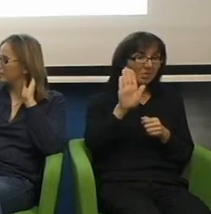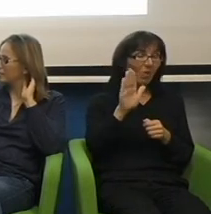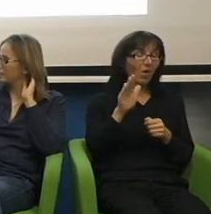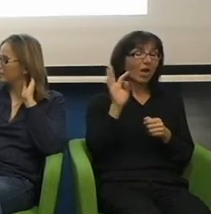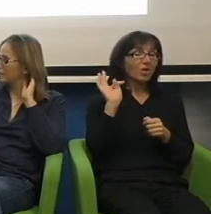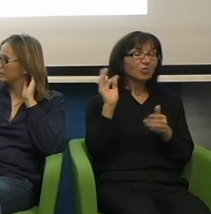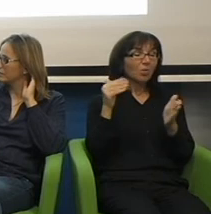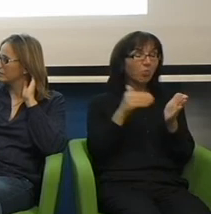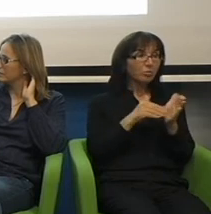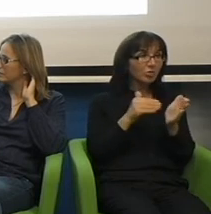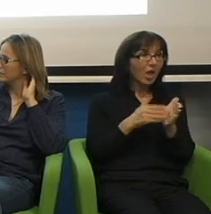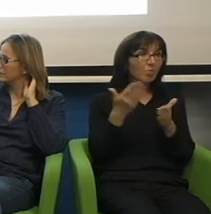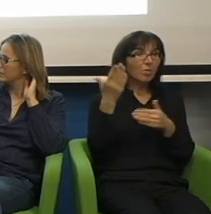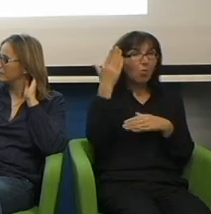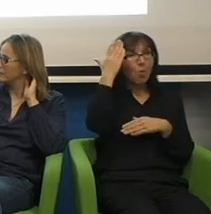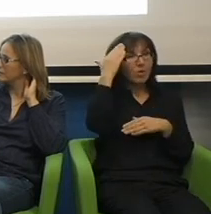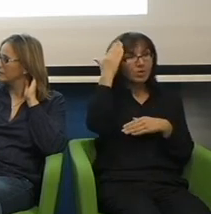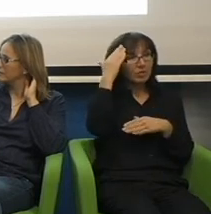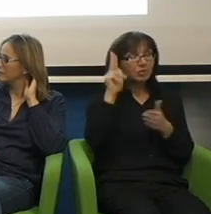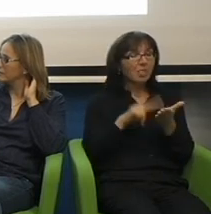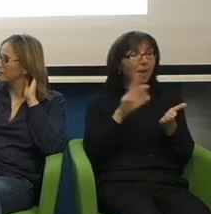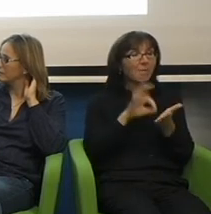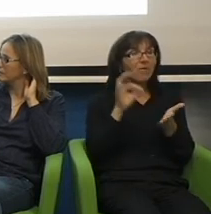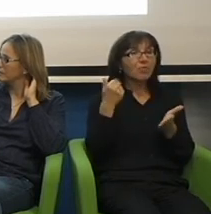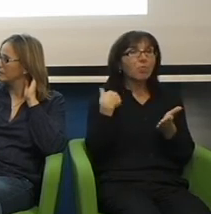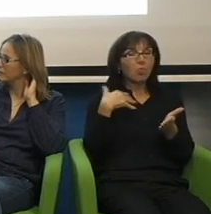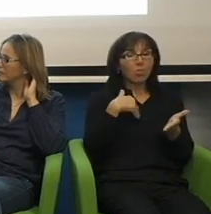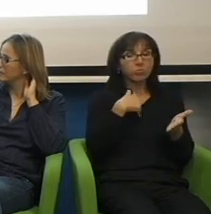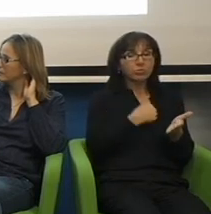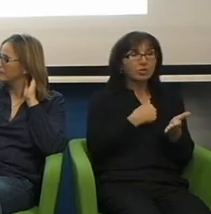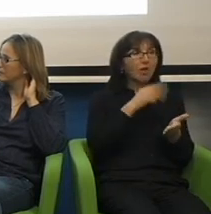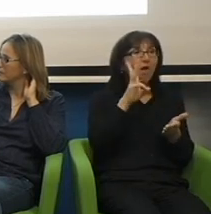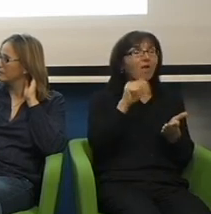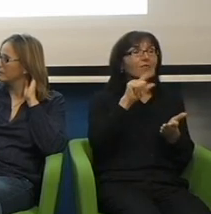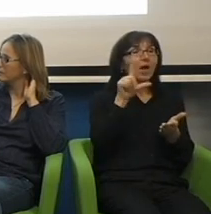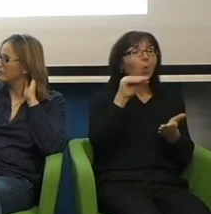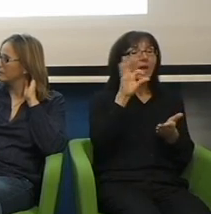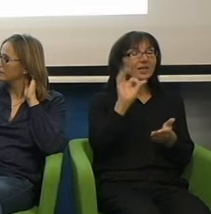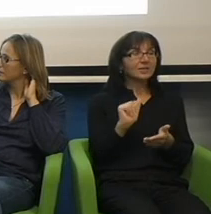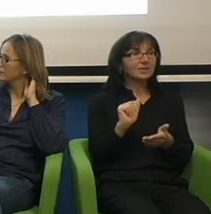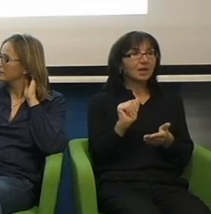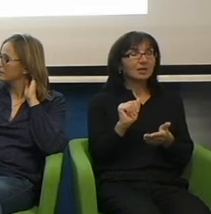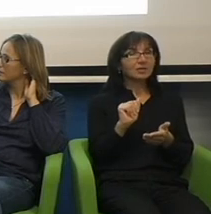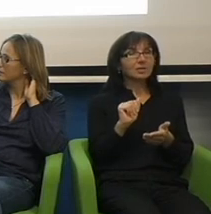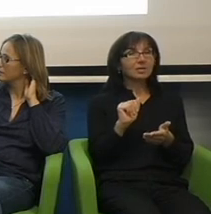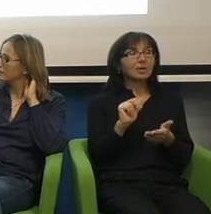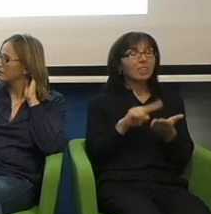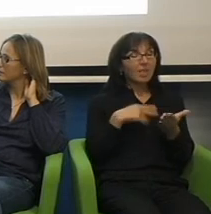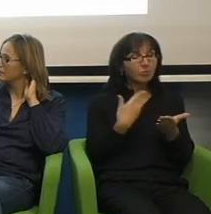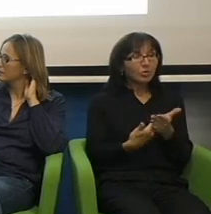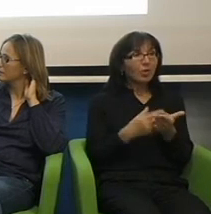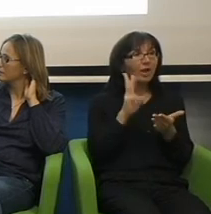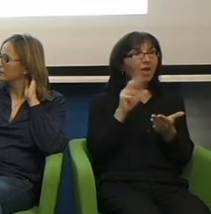swoje umiejętności. Na pewno przykro jej było, że Lech Wałęsa, przykro, no nie wiem czy przykro, ale na przykład Lech Wałęsa